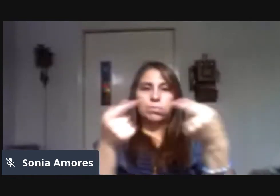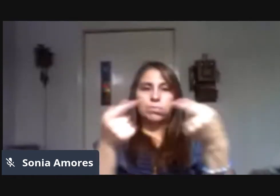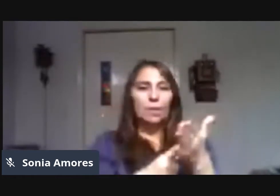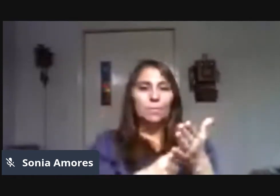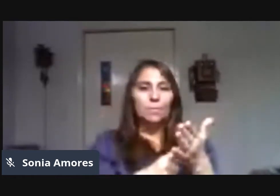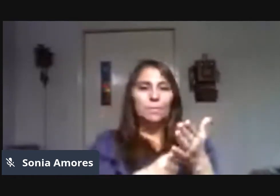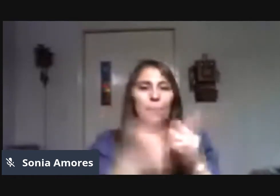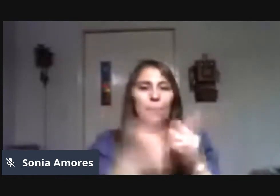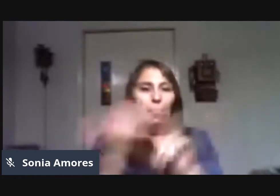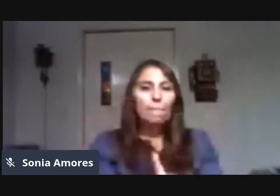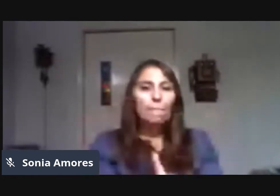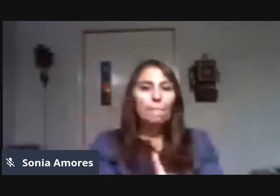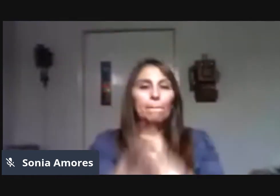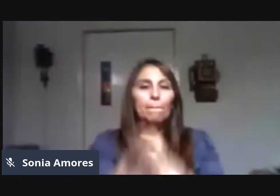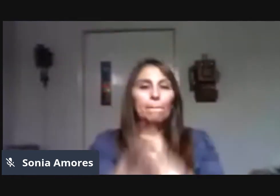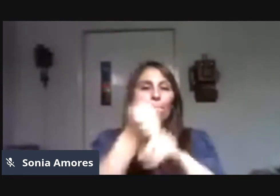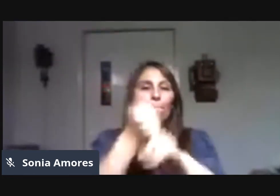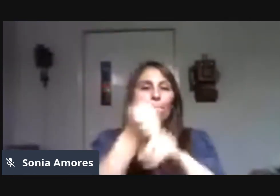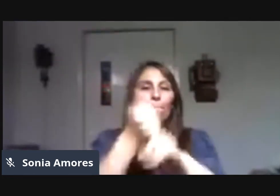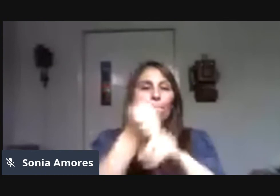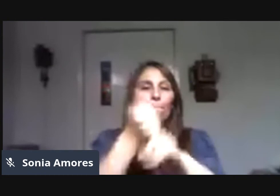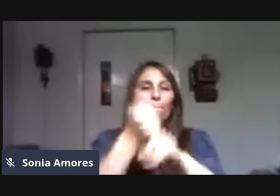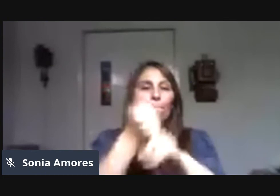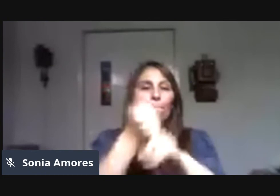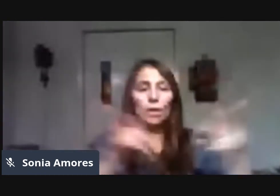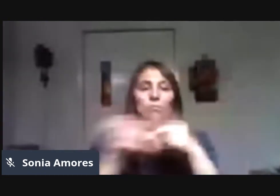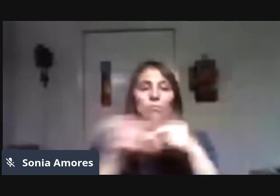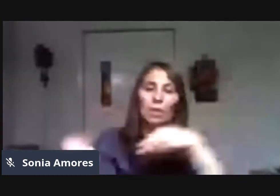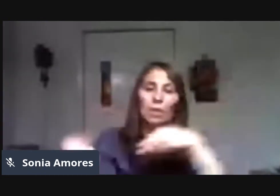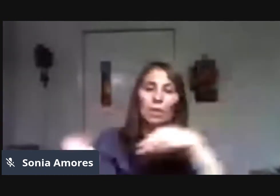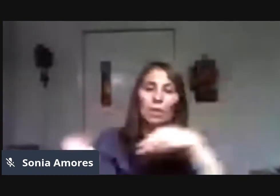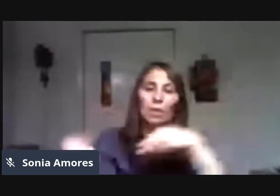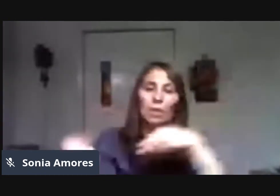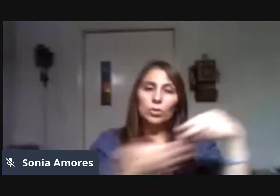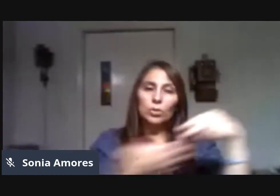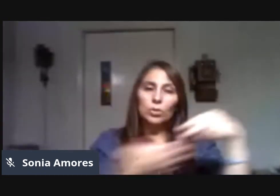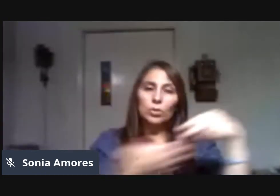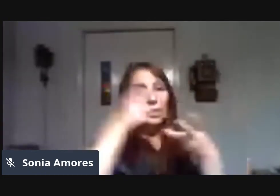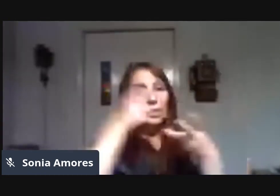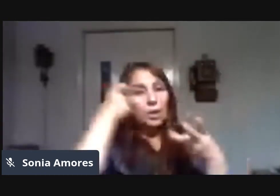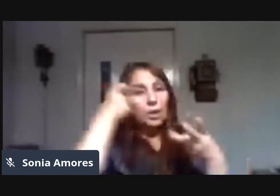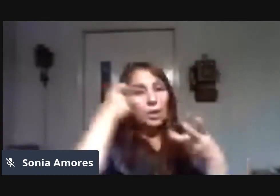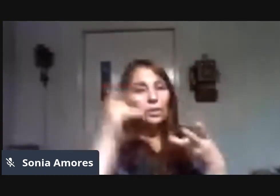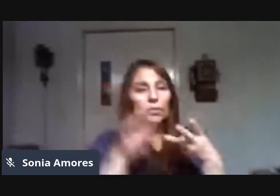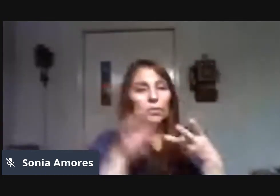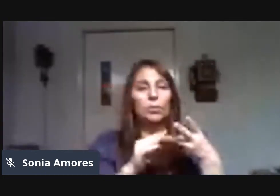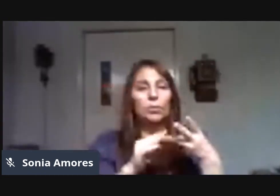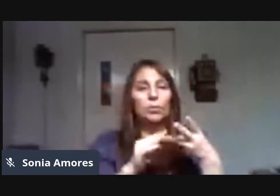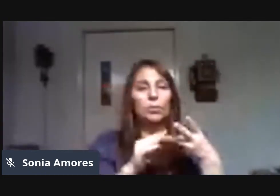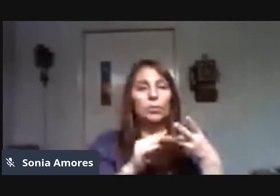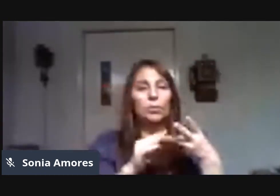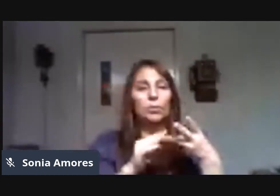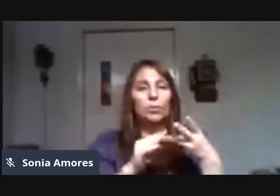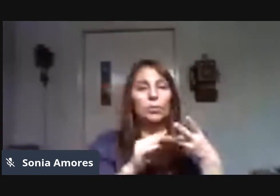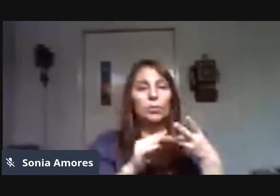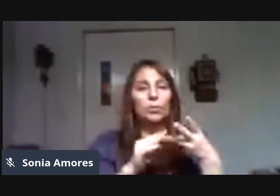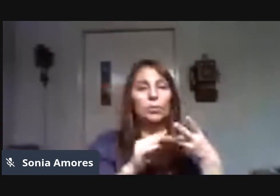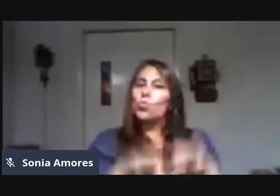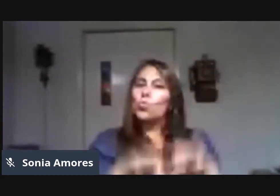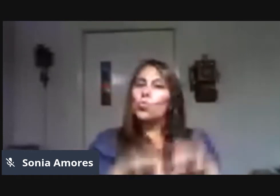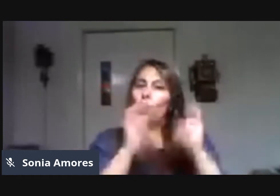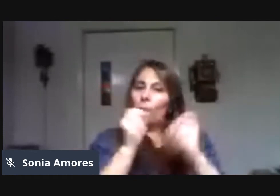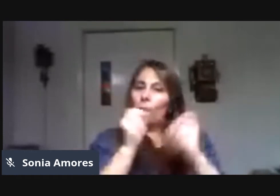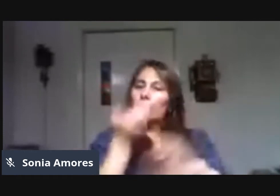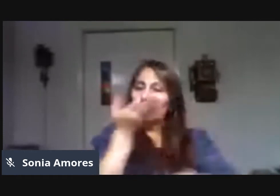sectores democráticos, educativos, desde los gobiernos democráticos, nuevas apuestas para que la